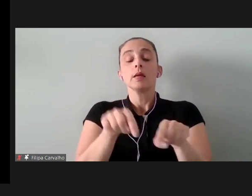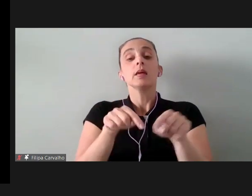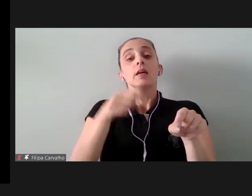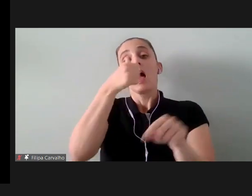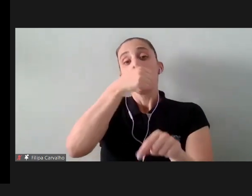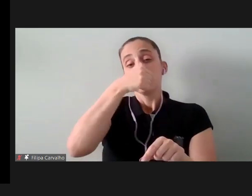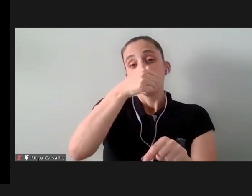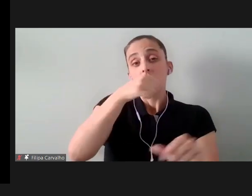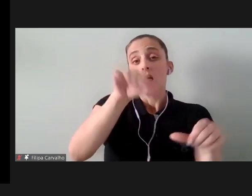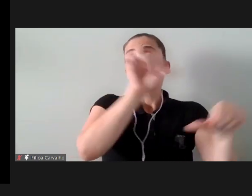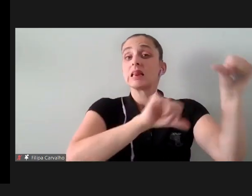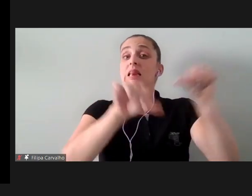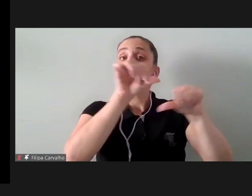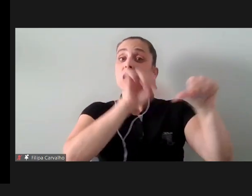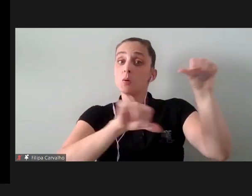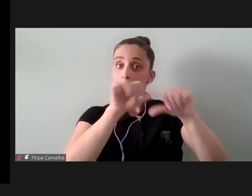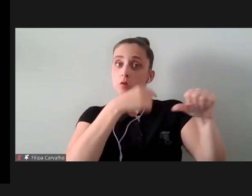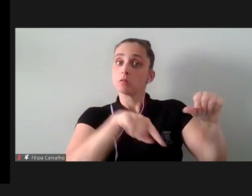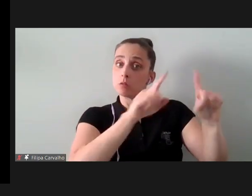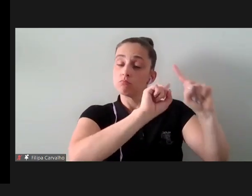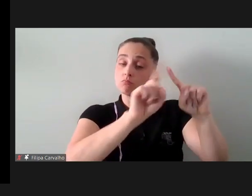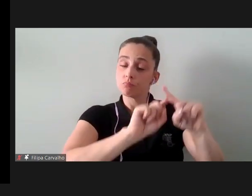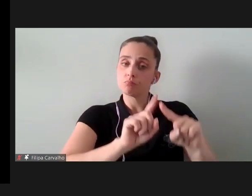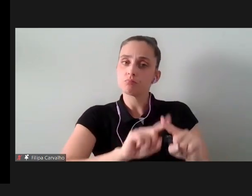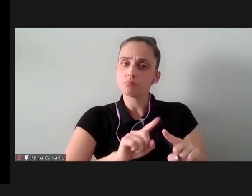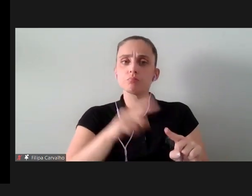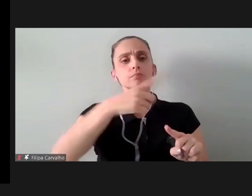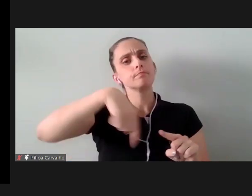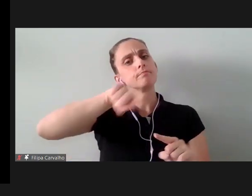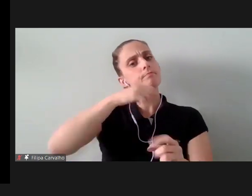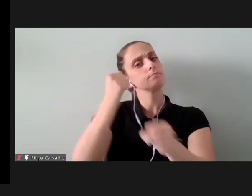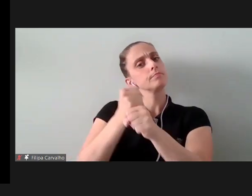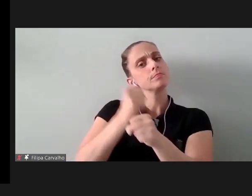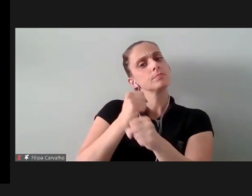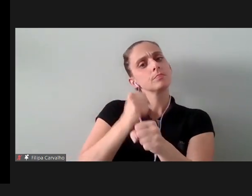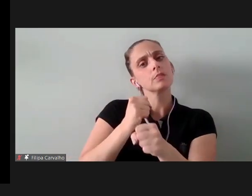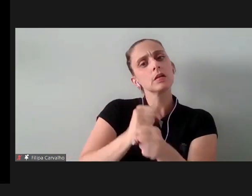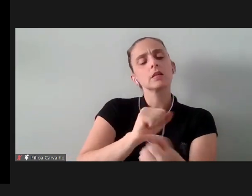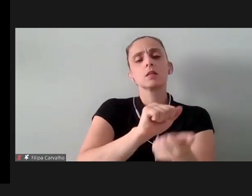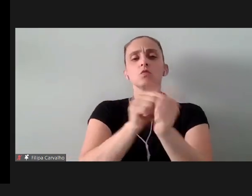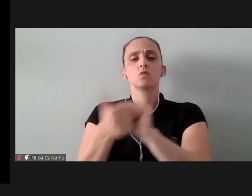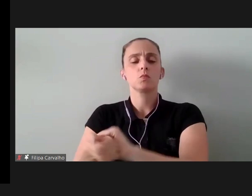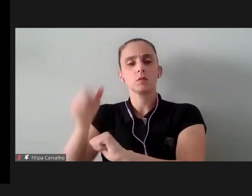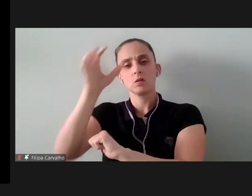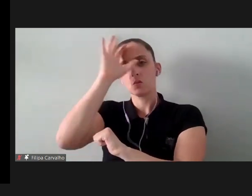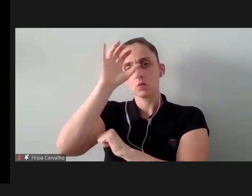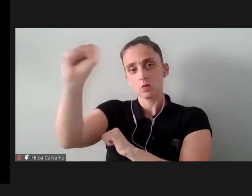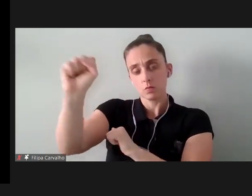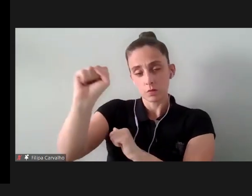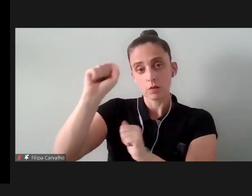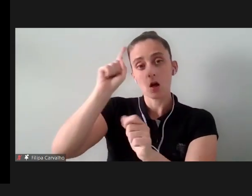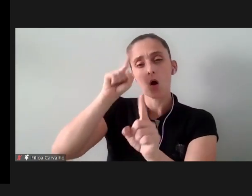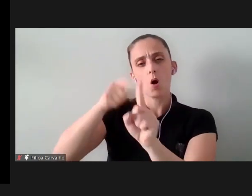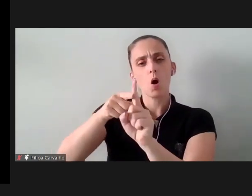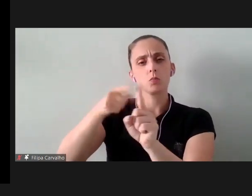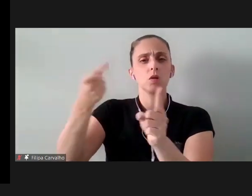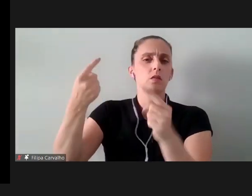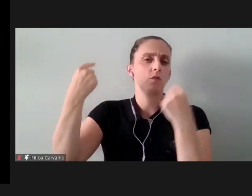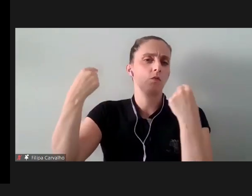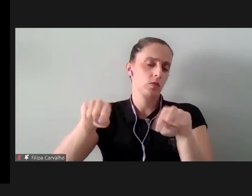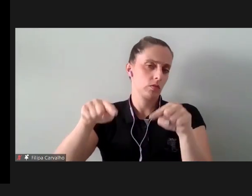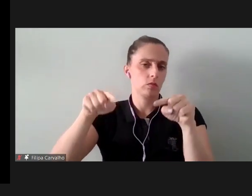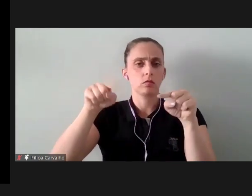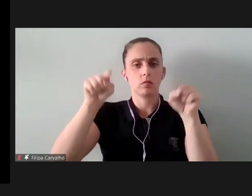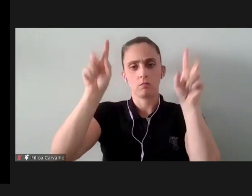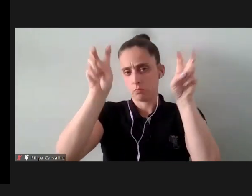a gente tem hoje uma frente de trabalho de transformação governamental que pega essas abordagens que estão mais bem